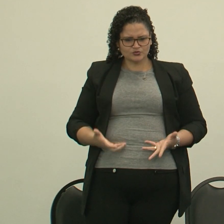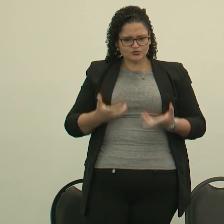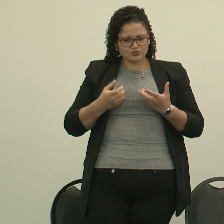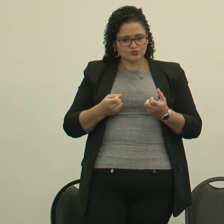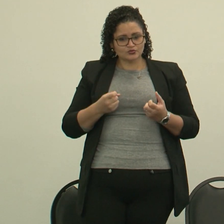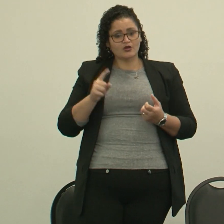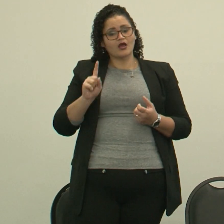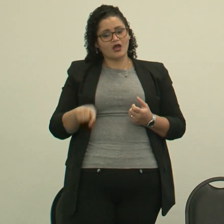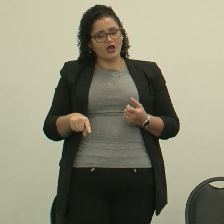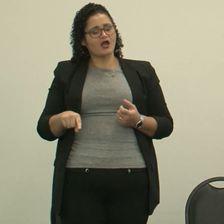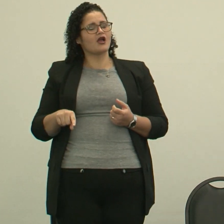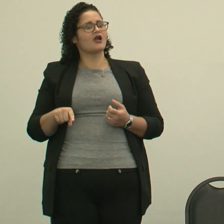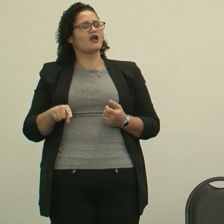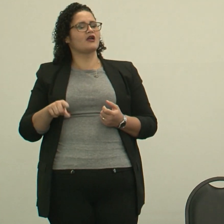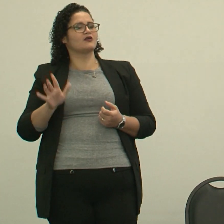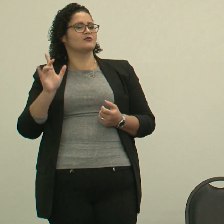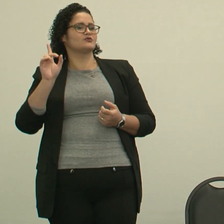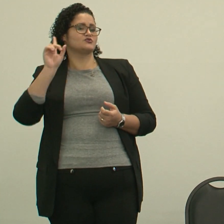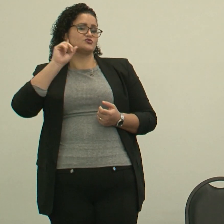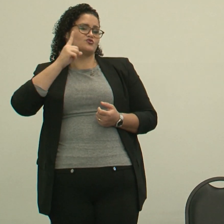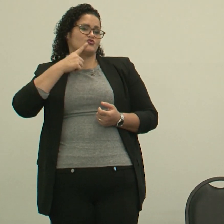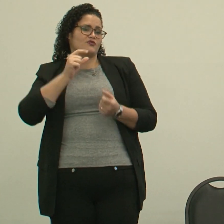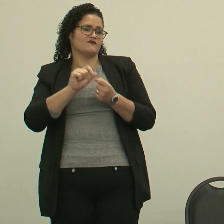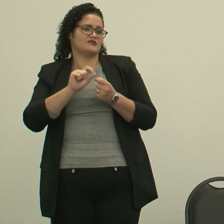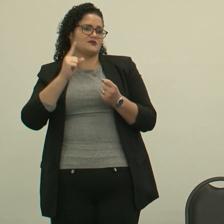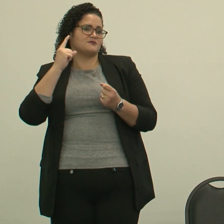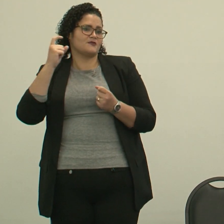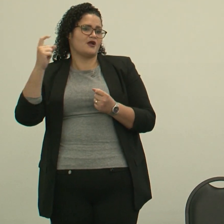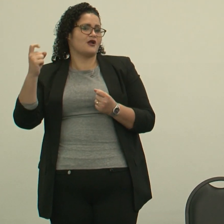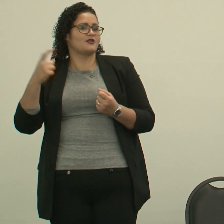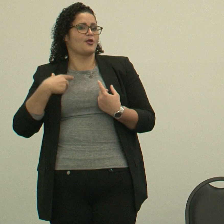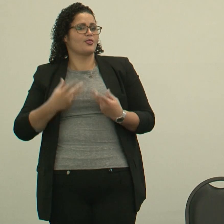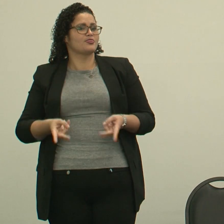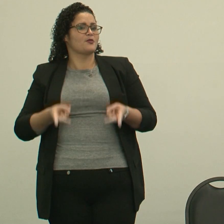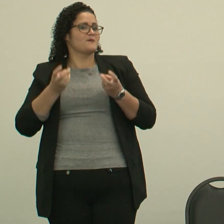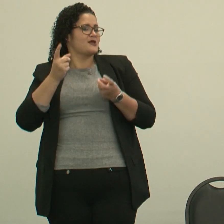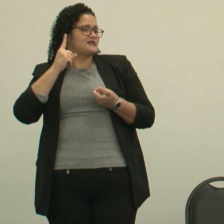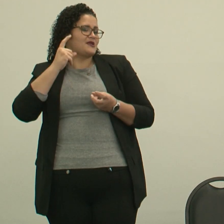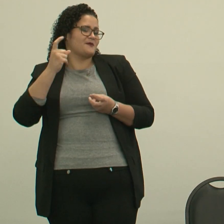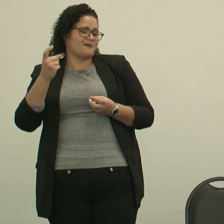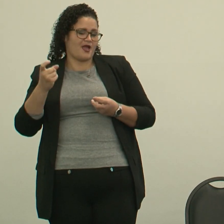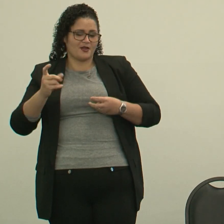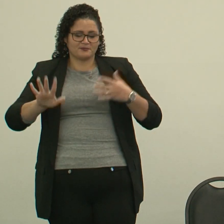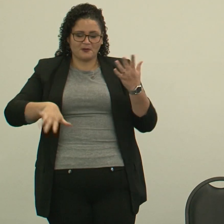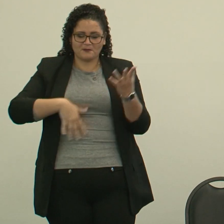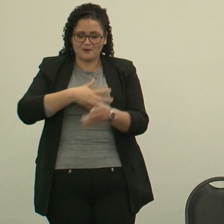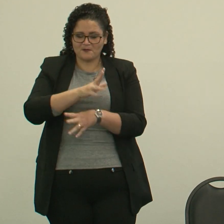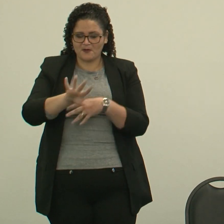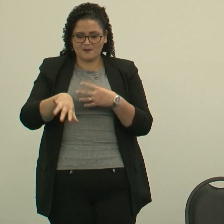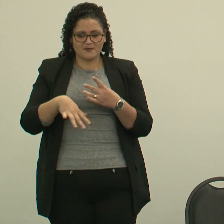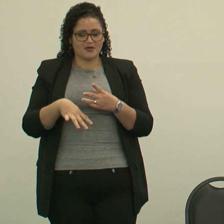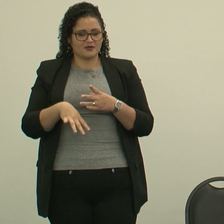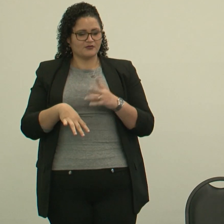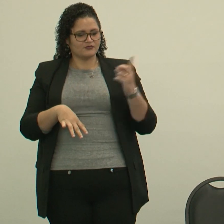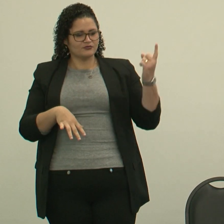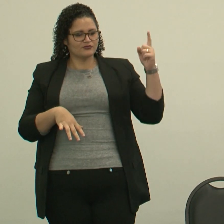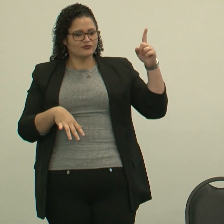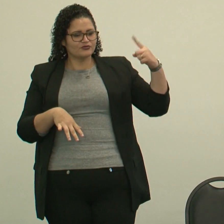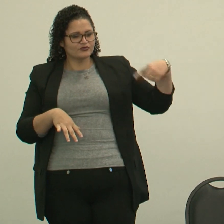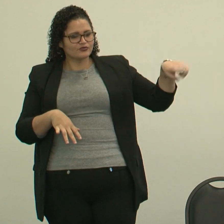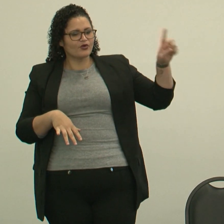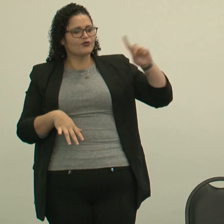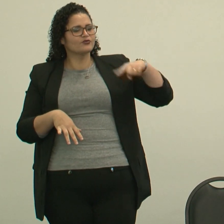seja, quem estava fazendo barulho do outro lado era o próprio surdo, só que ele não tem como, né, não ouviu, né, o que os demais estavam